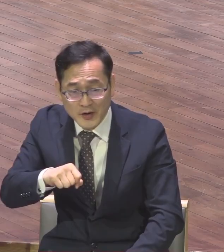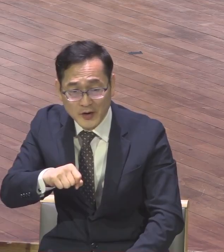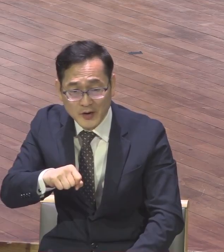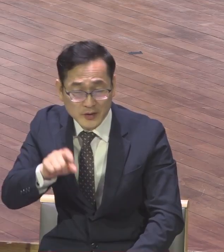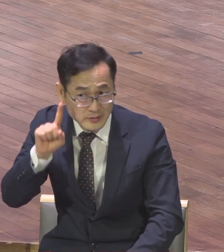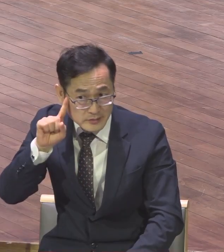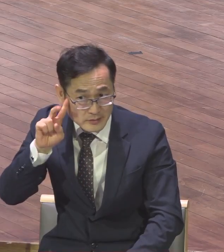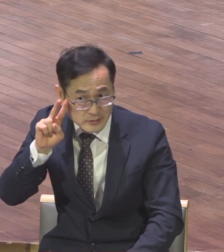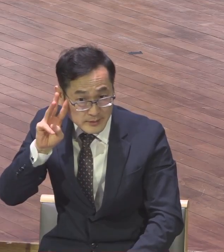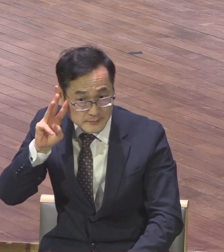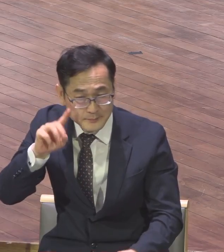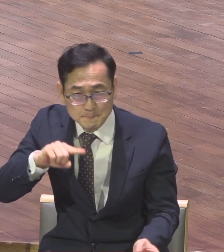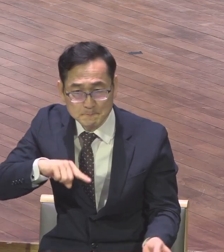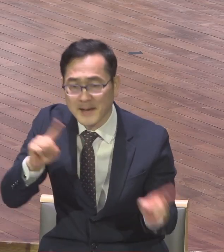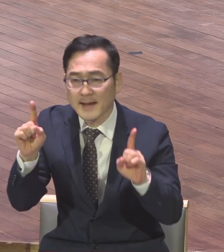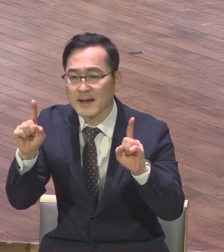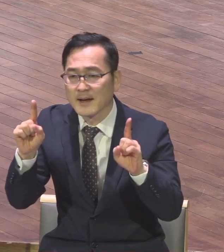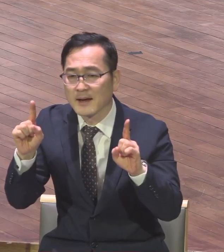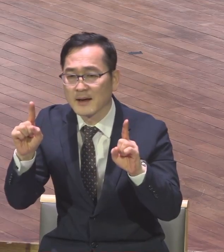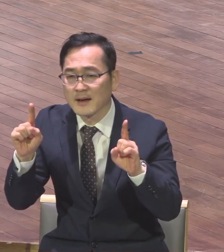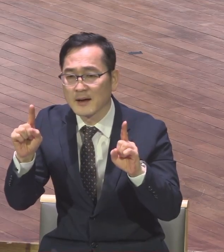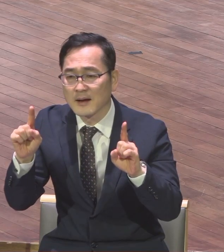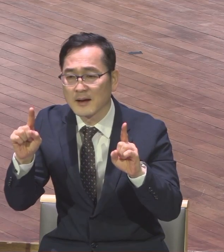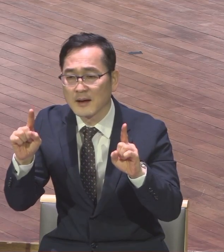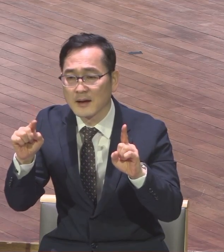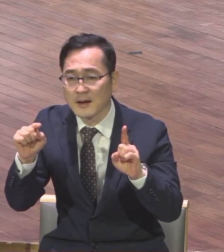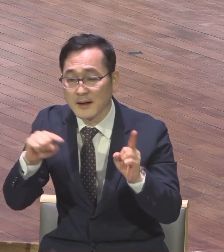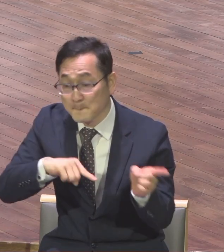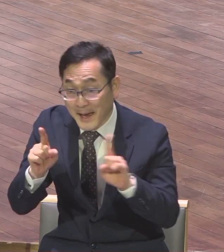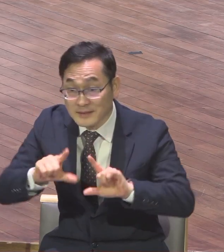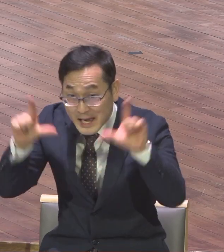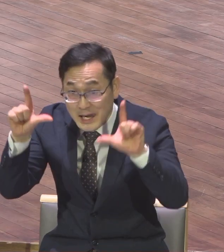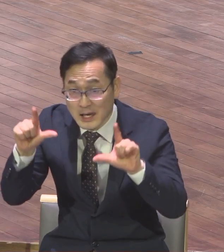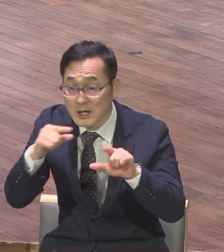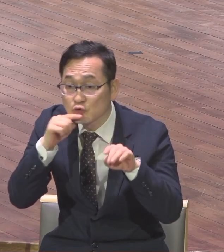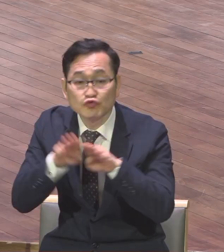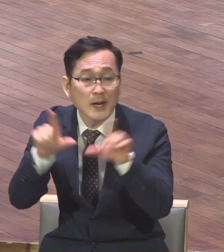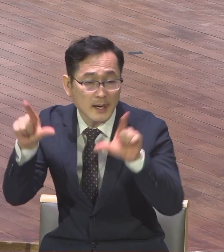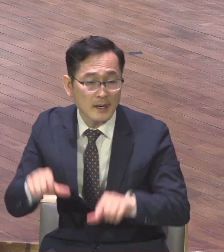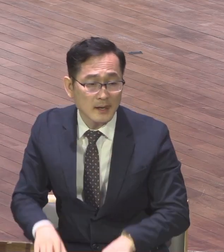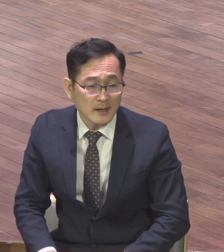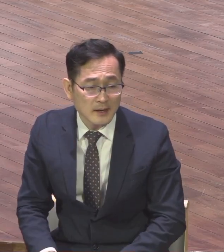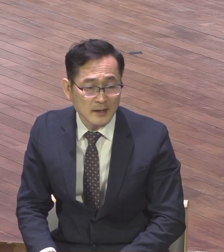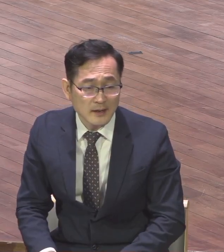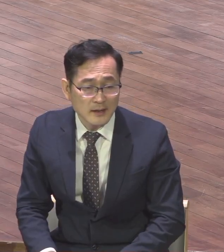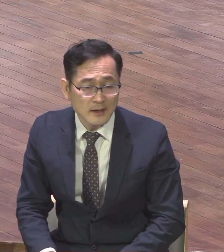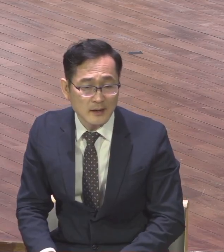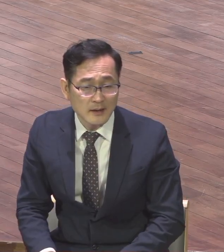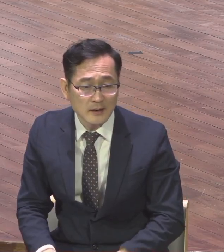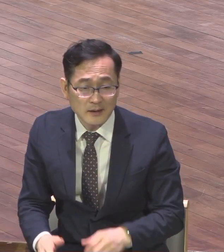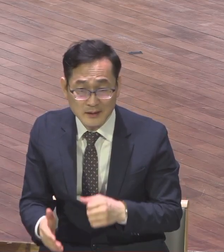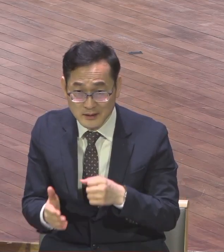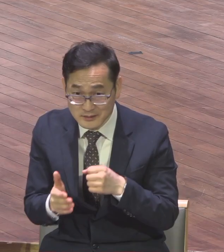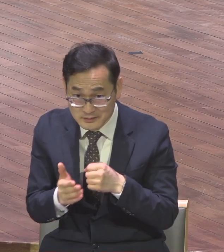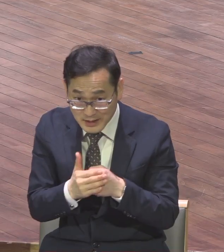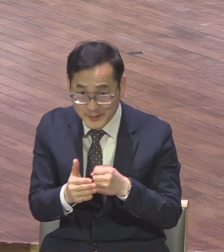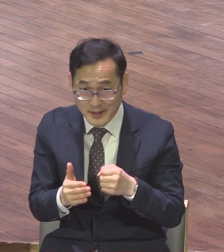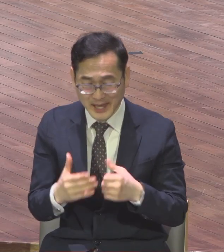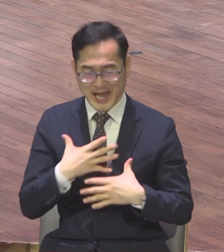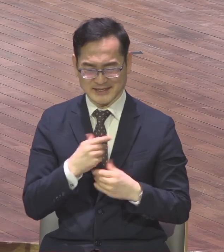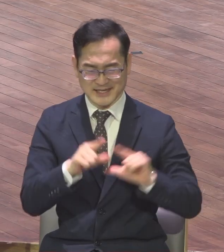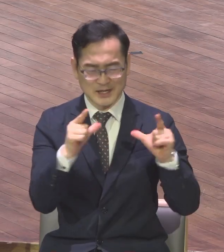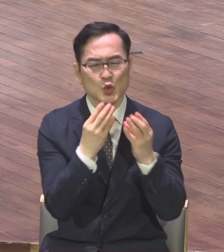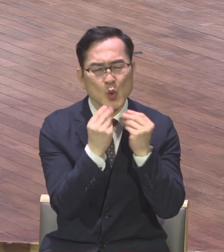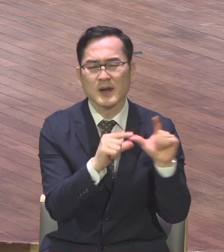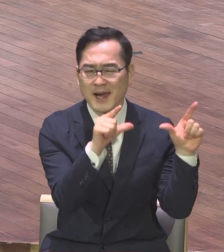깨뜨리시고 부활을 하신 것이 주일 새벽이에요. 그래서 우리는 토요일이 아니고 성경에는